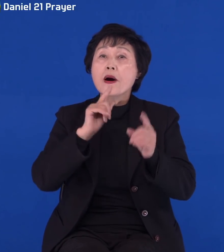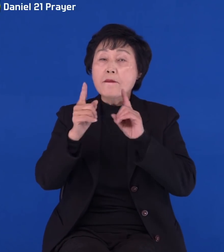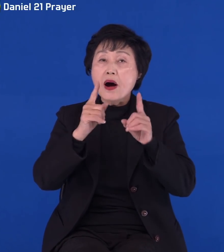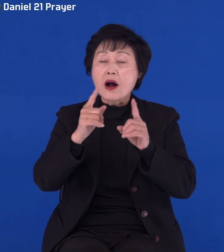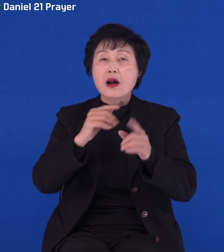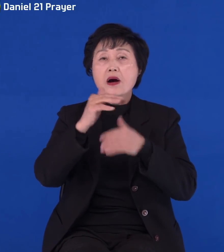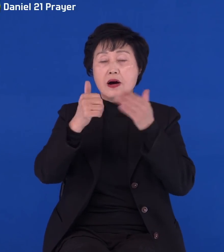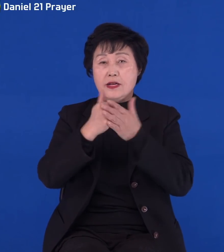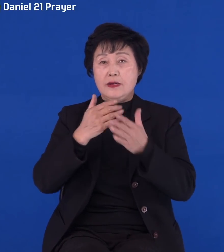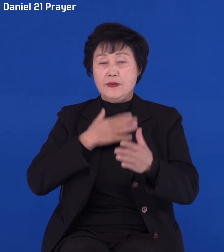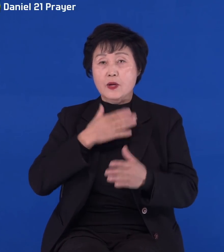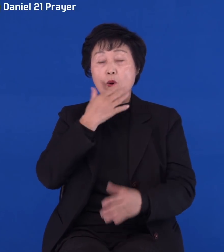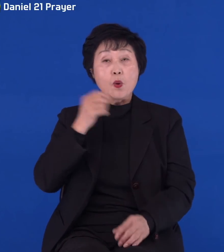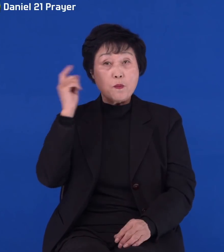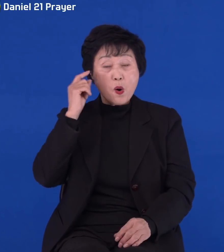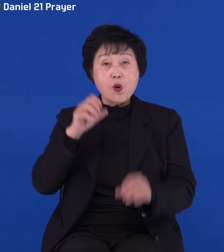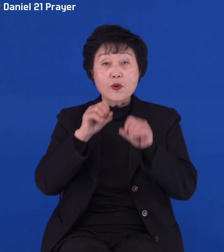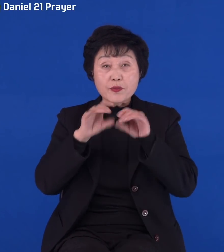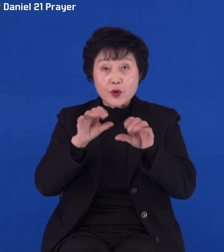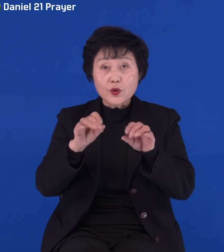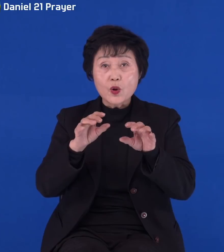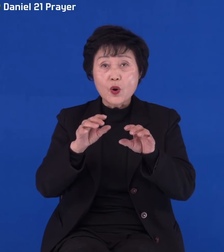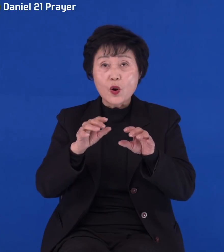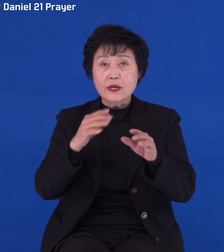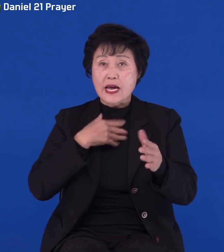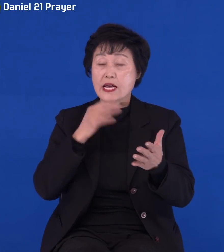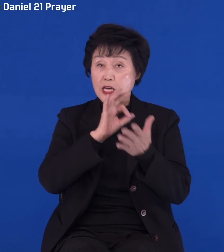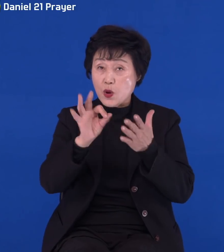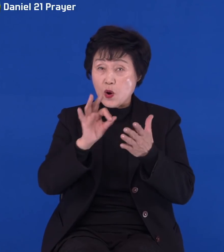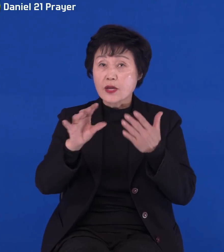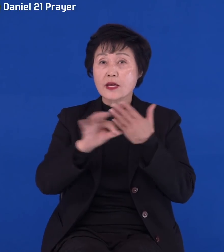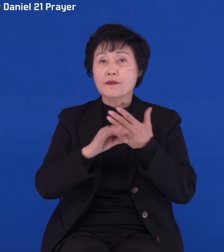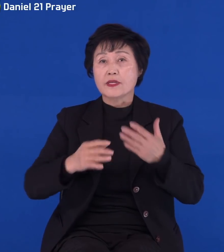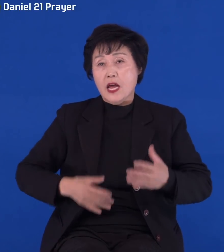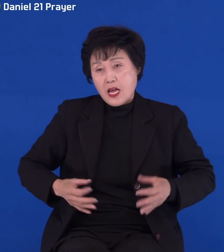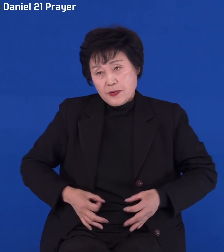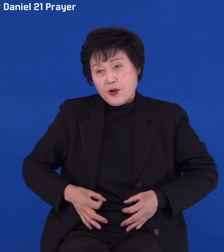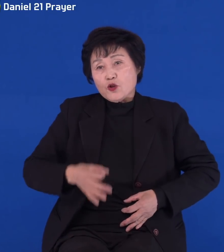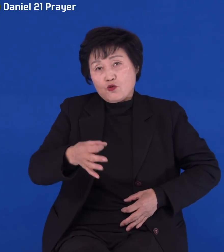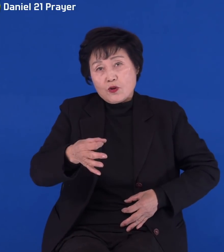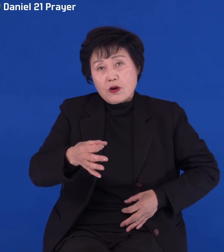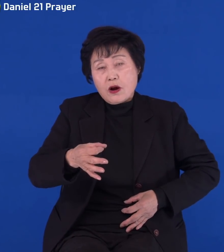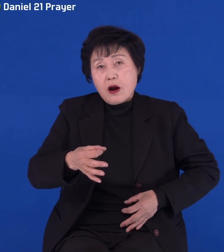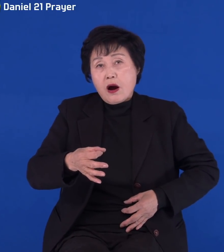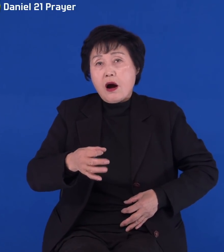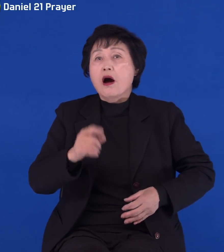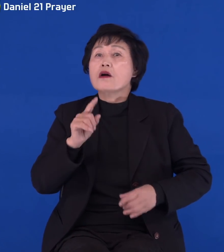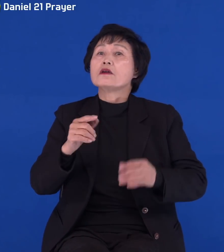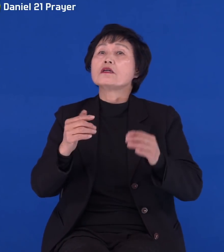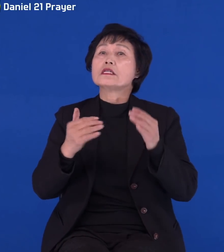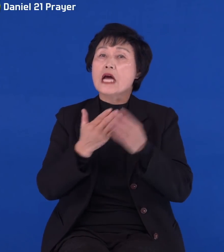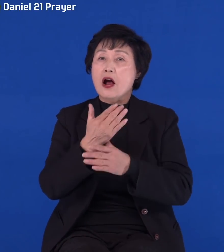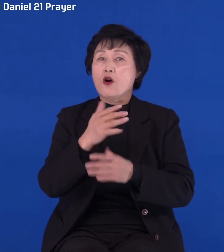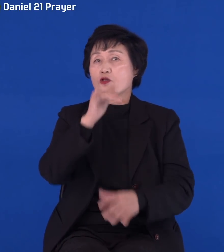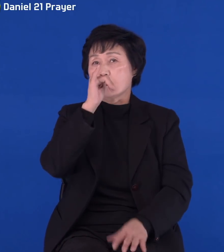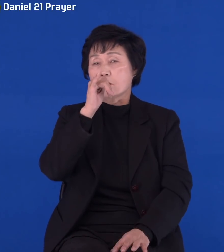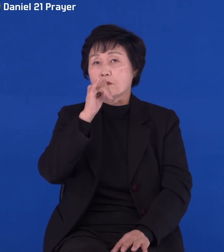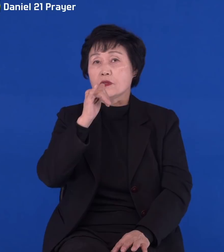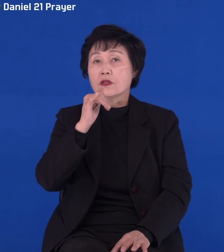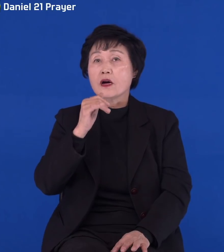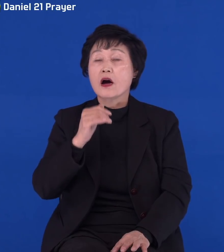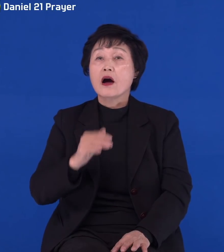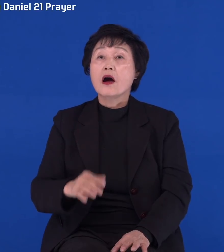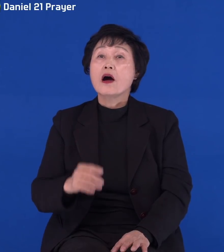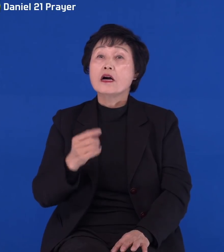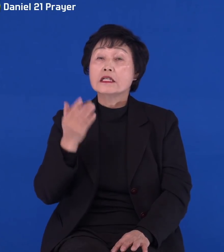신장을 기증하겠습니다. 그런데 그 일이 발생해 버린 거예요. 저희 어머니가 8남매인데 오빠가 2명 있고 딸이 6명 중에